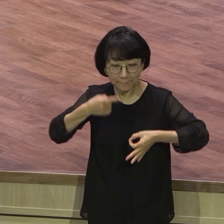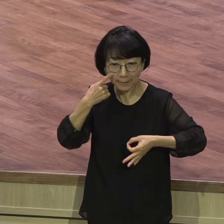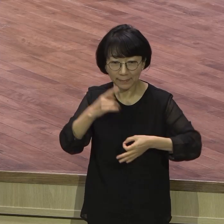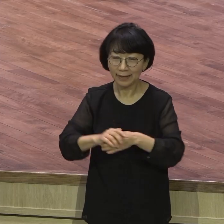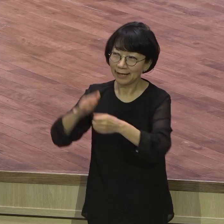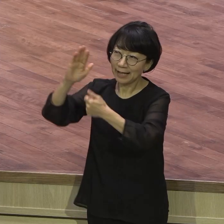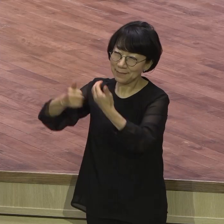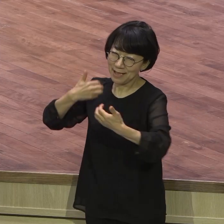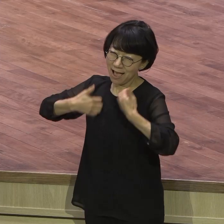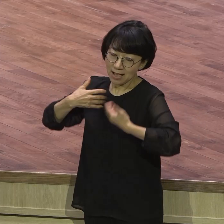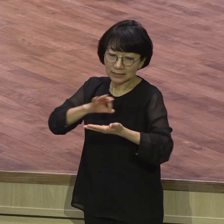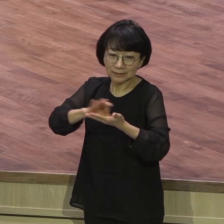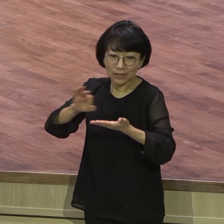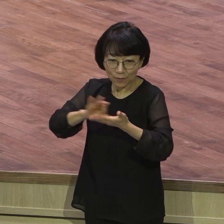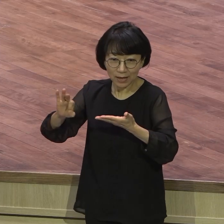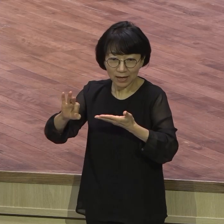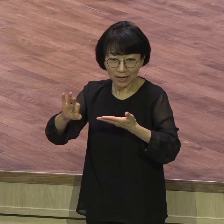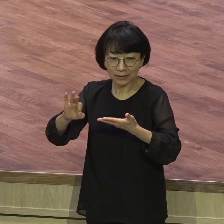사용하시도록 그렇게